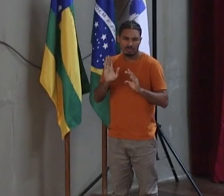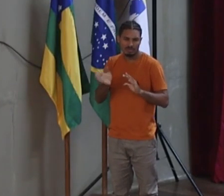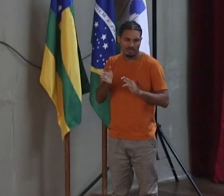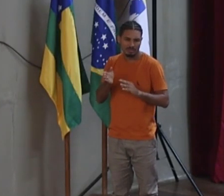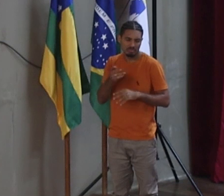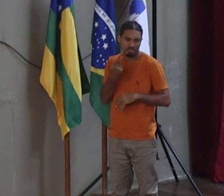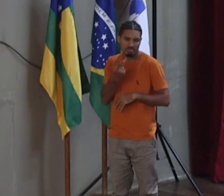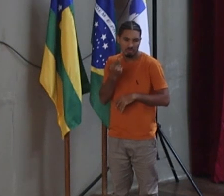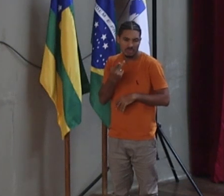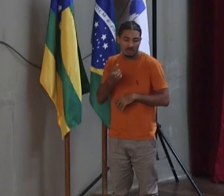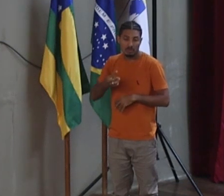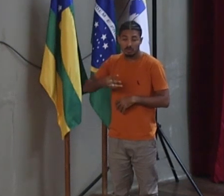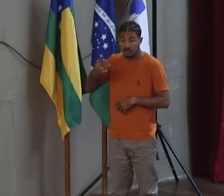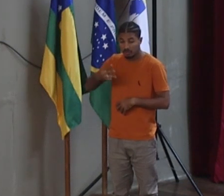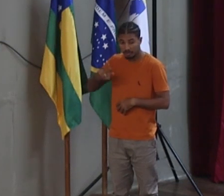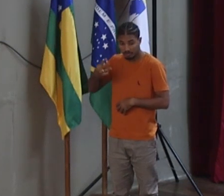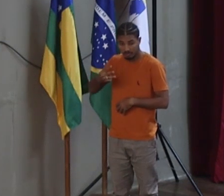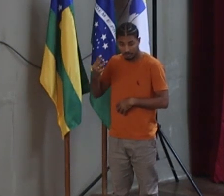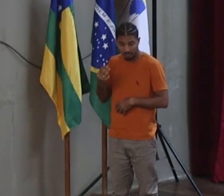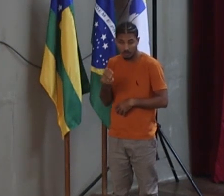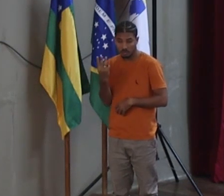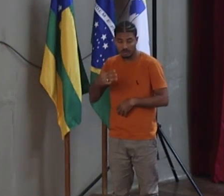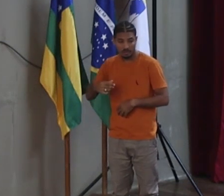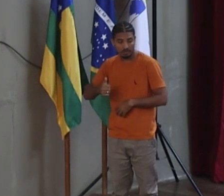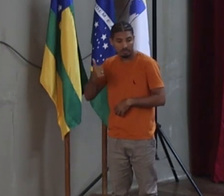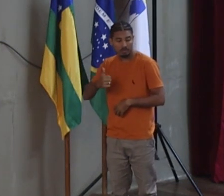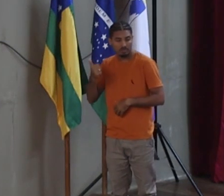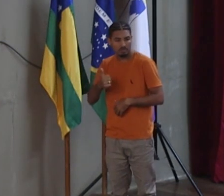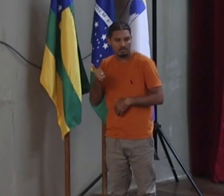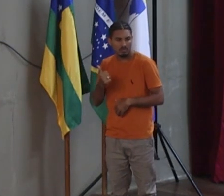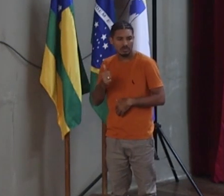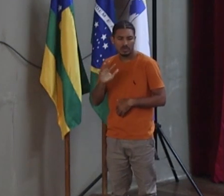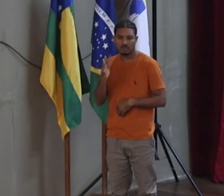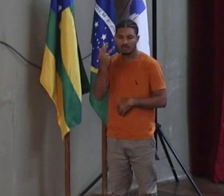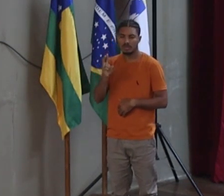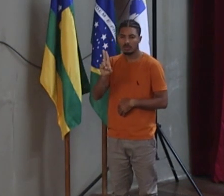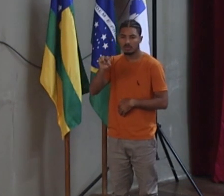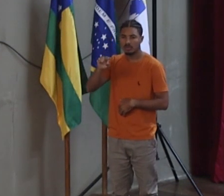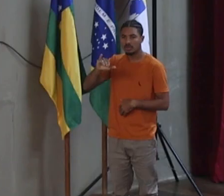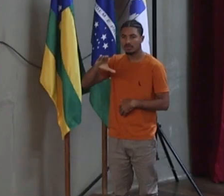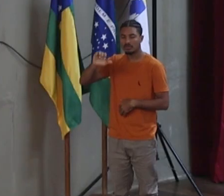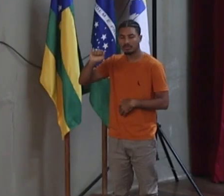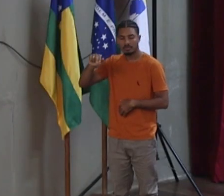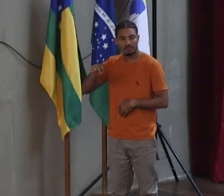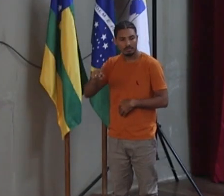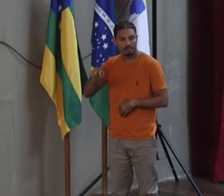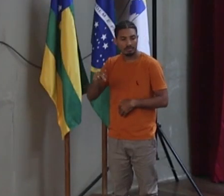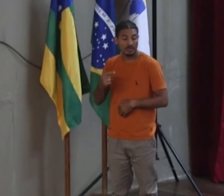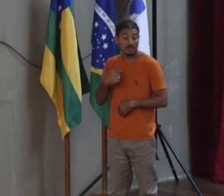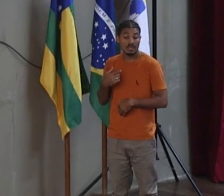3 primeiros congressos de linguística aplicada foram realizados na Unicamp e eu estive